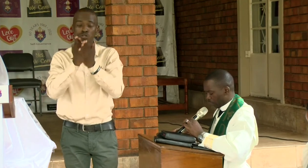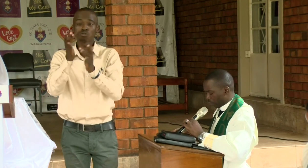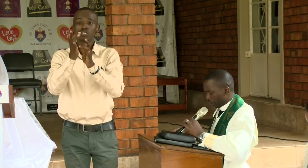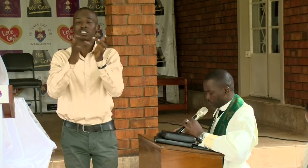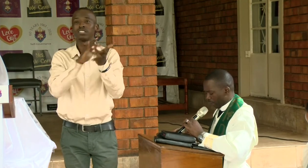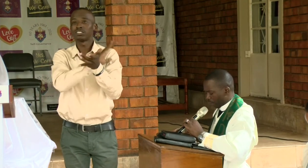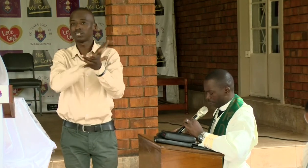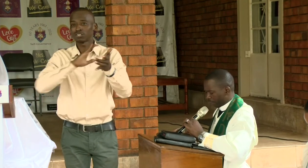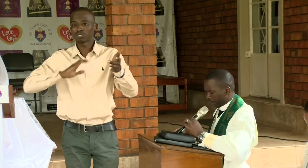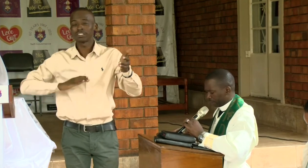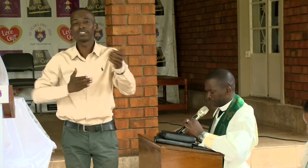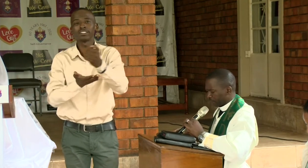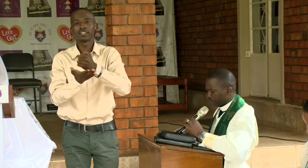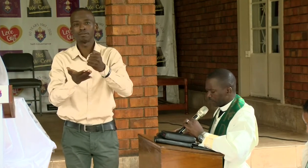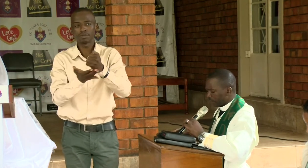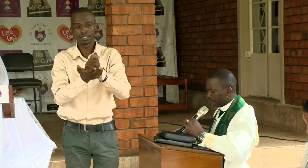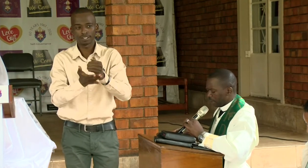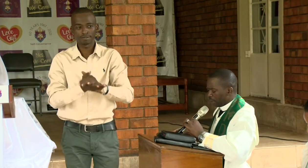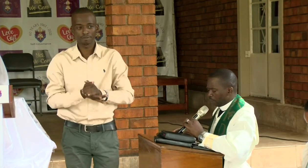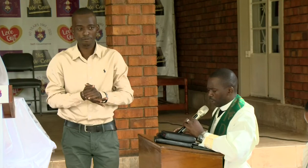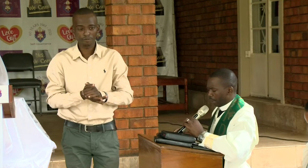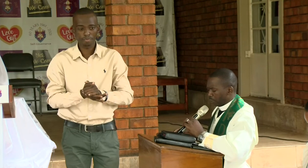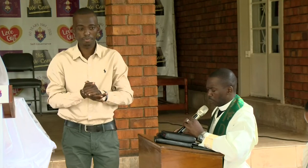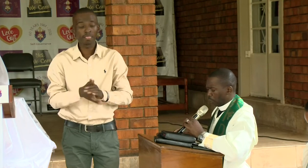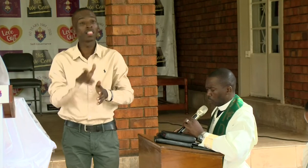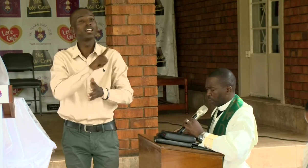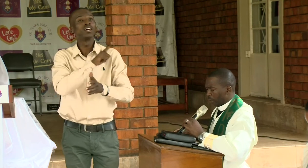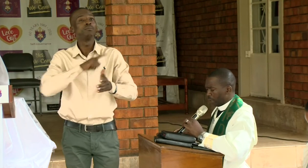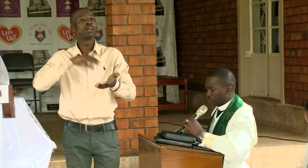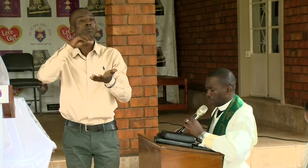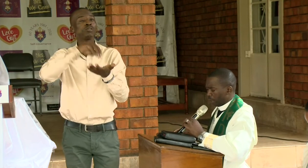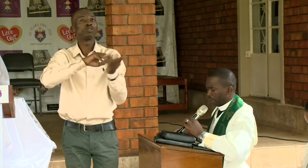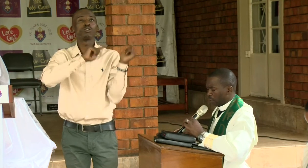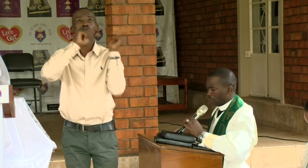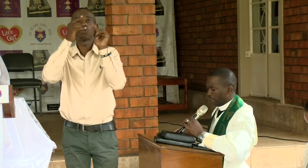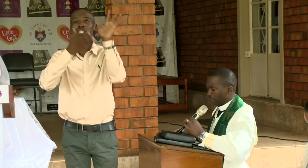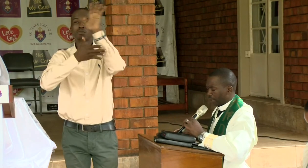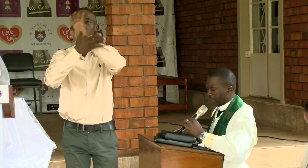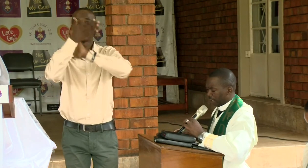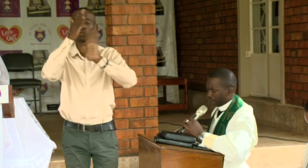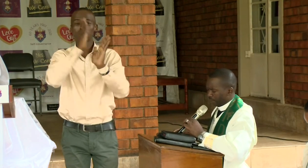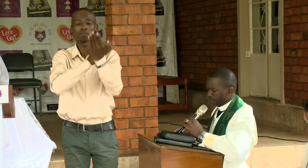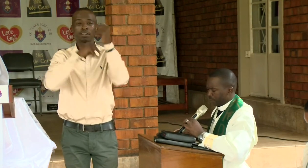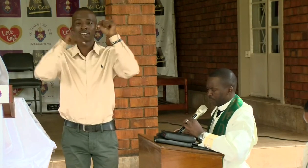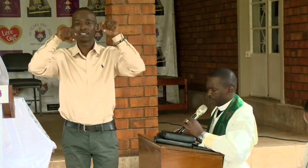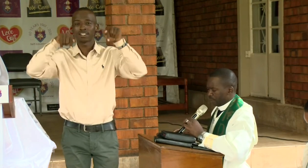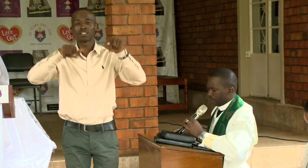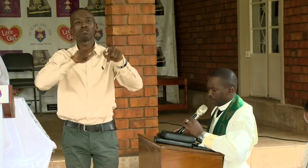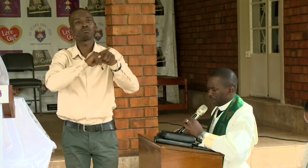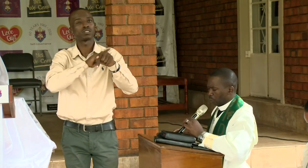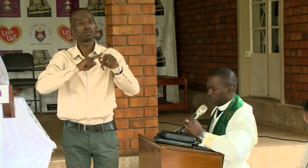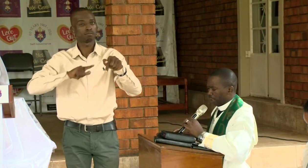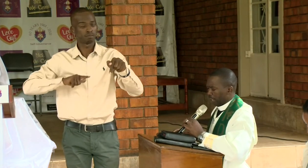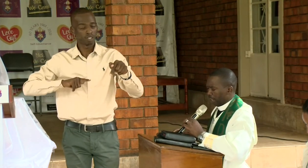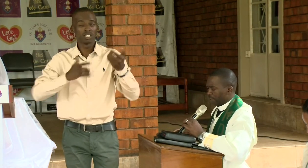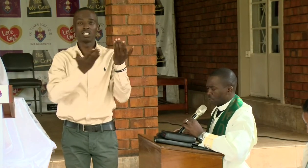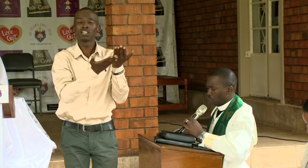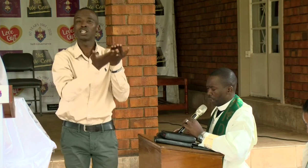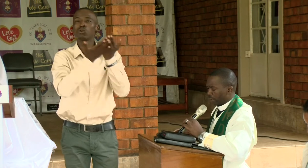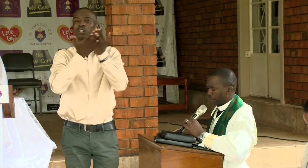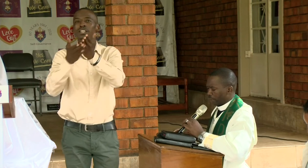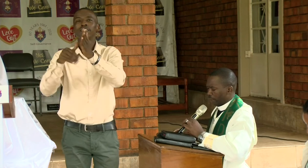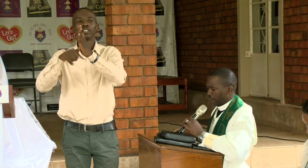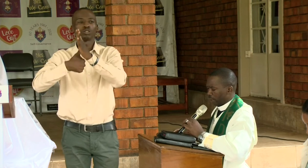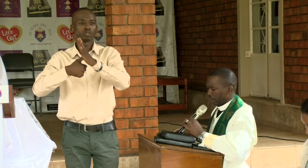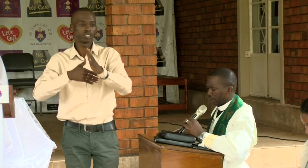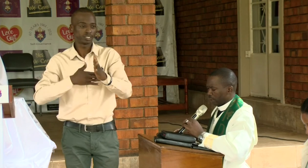Kristo mukama waffe mukama twongera okujja mu maaso g'amakya g'olwaleero nateera nga tuleeta